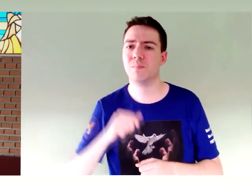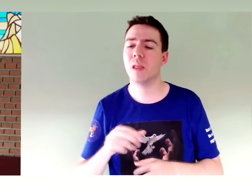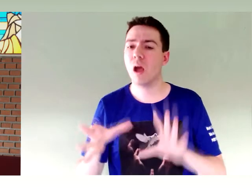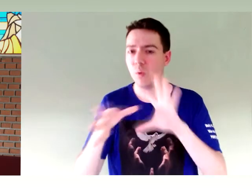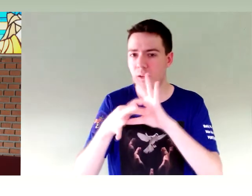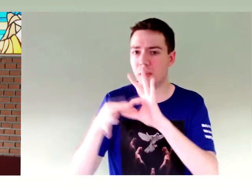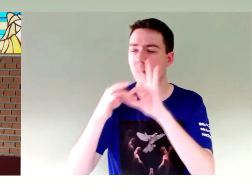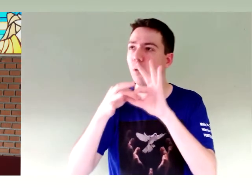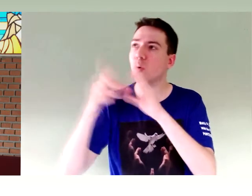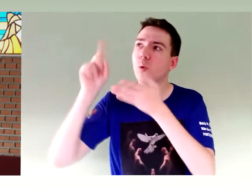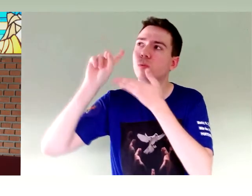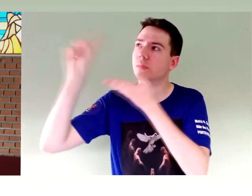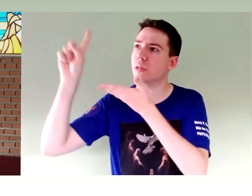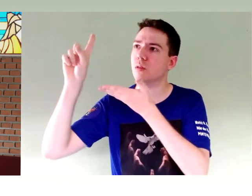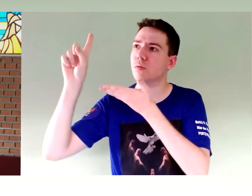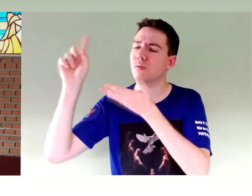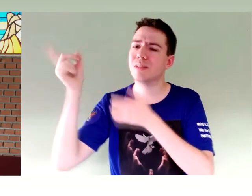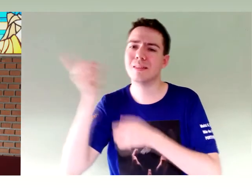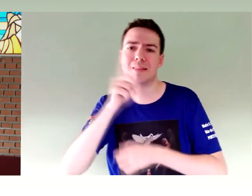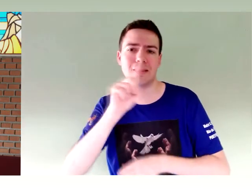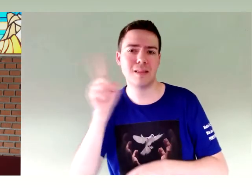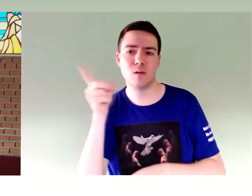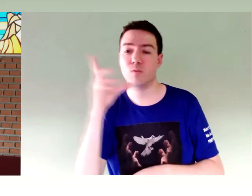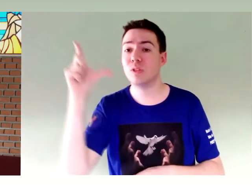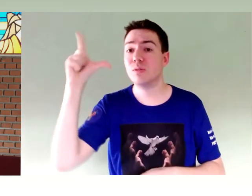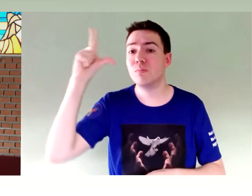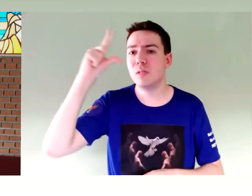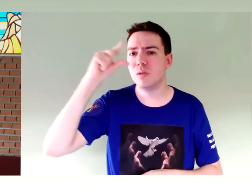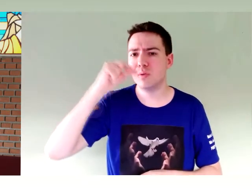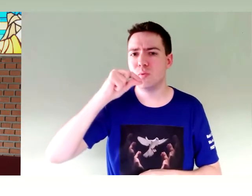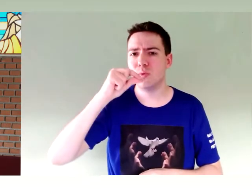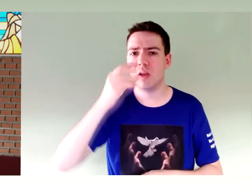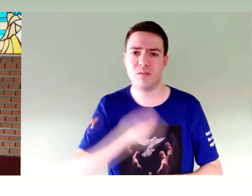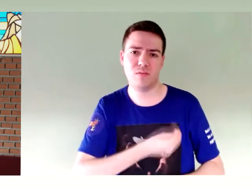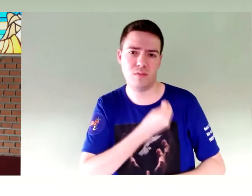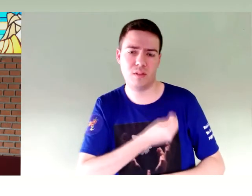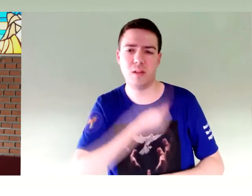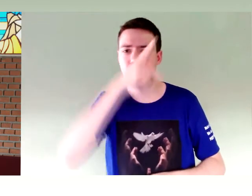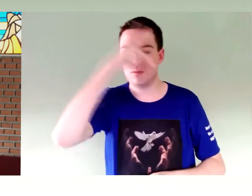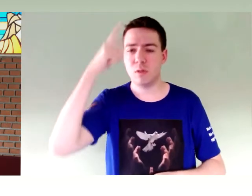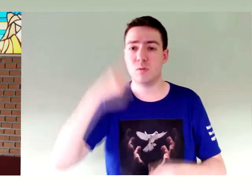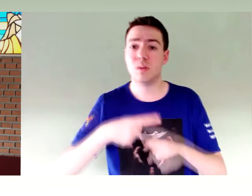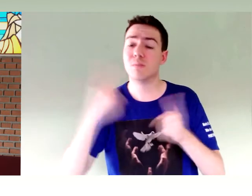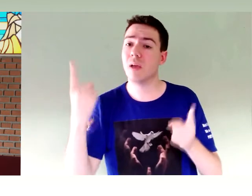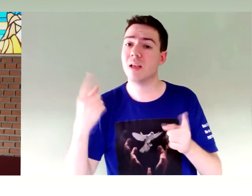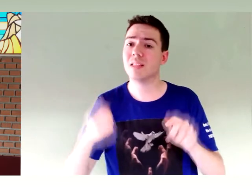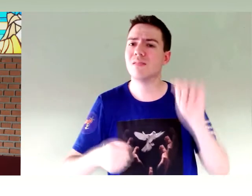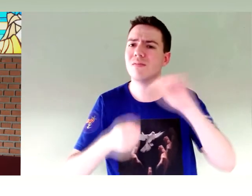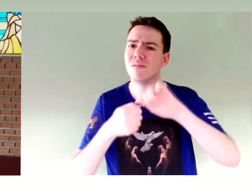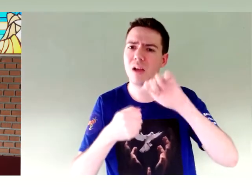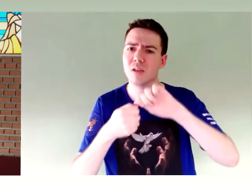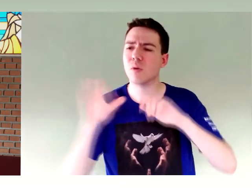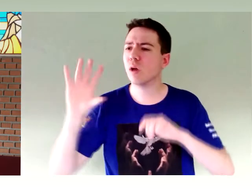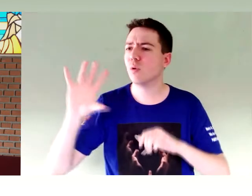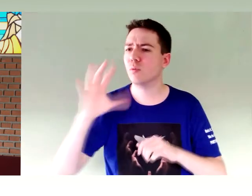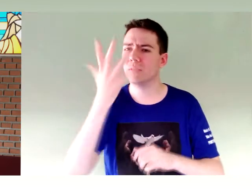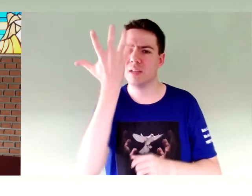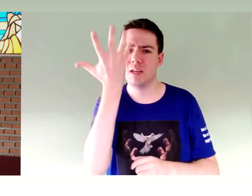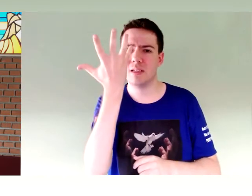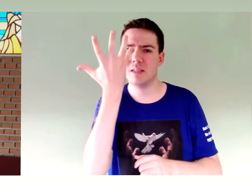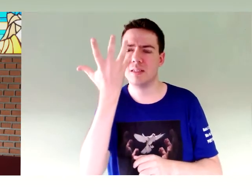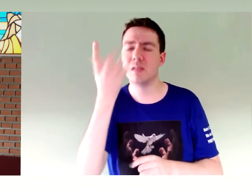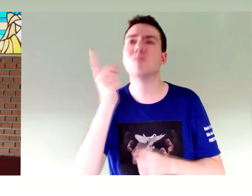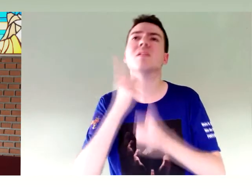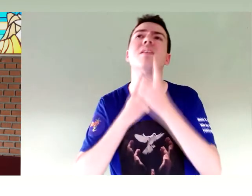efeito, a comunhão com Deus não implica na diminuição da humanidade. Pelo contrário, é a plena